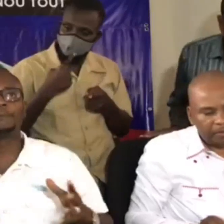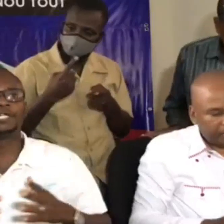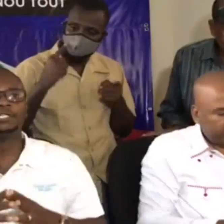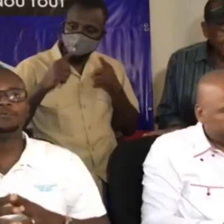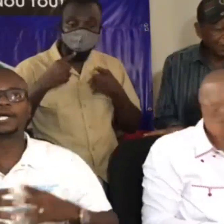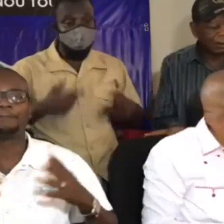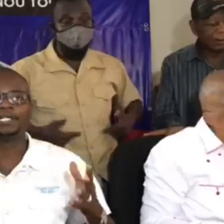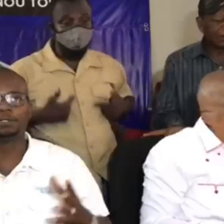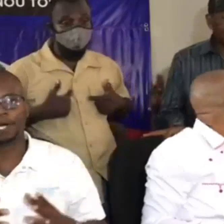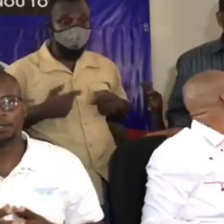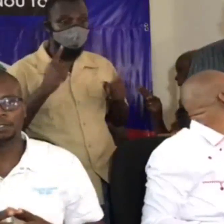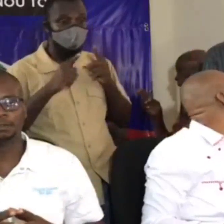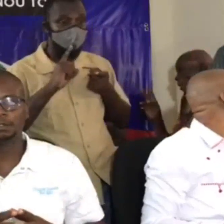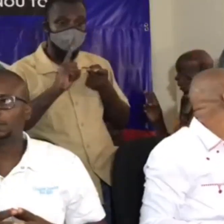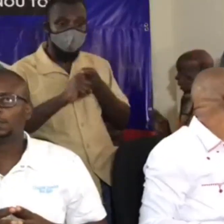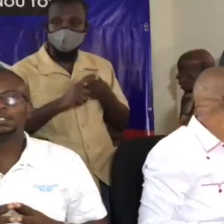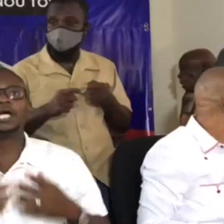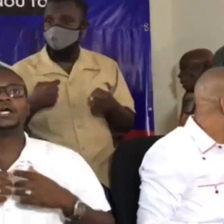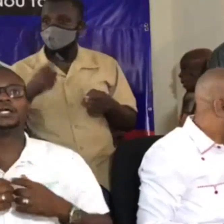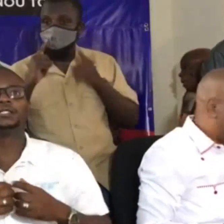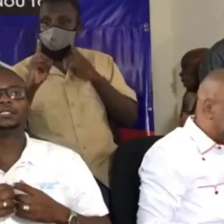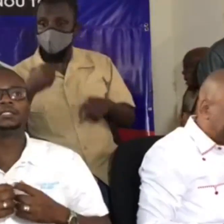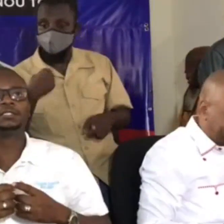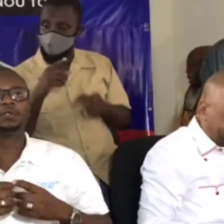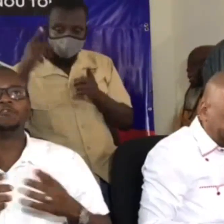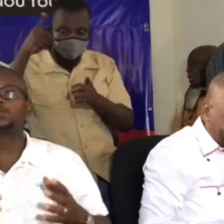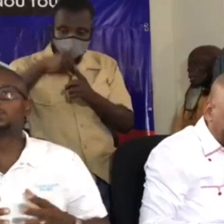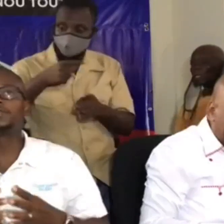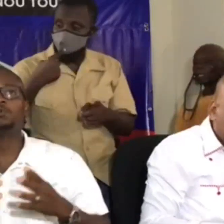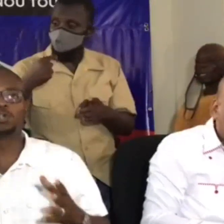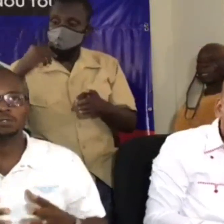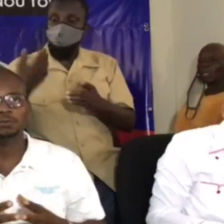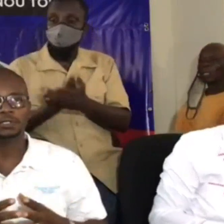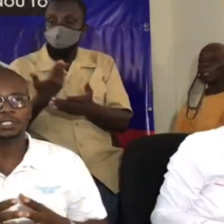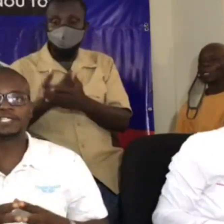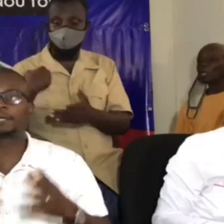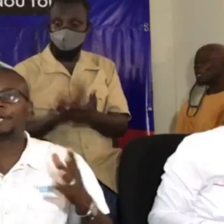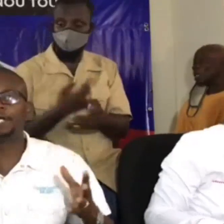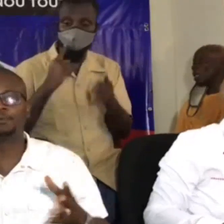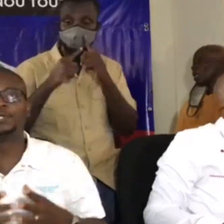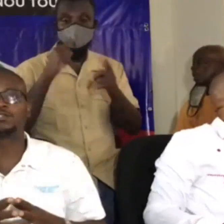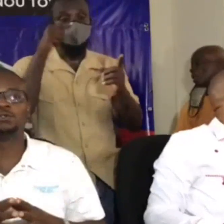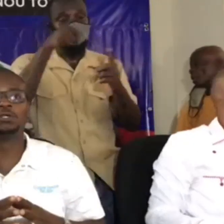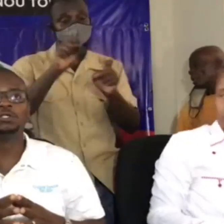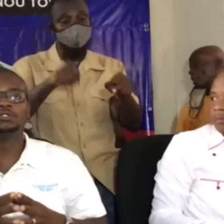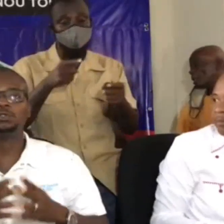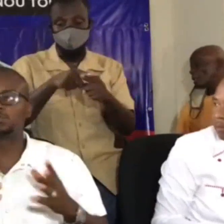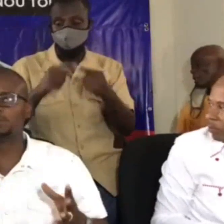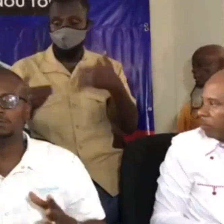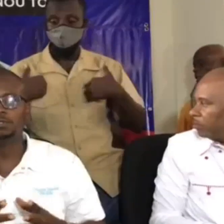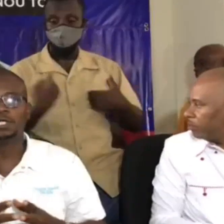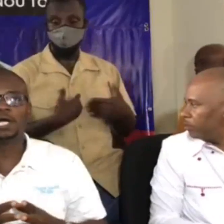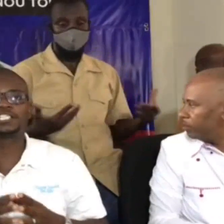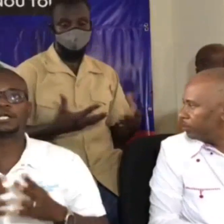monde qui a écrit ou bien qui a parlé notre parole. D'ailleurs, conviction nous, c'est boussole nous. Et ça permet à la population